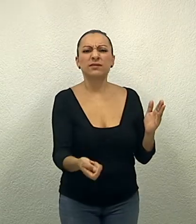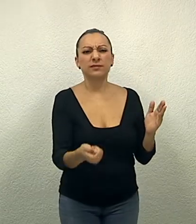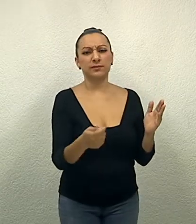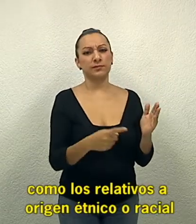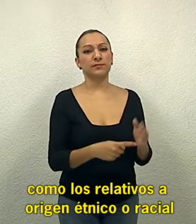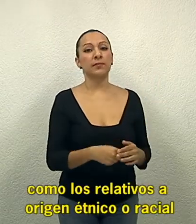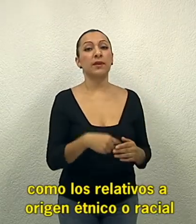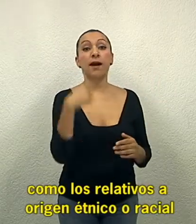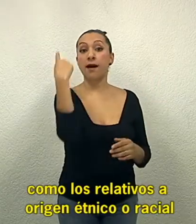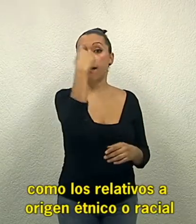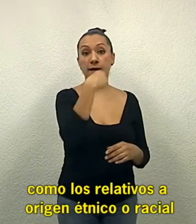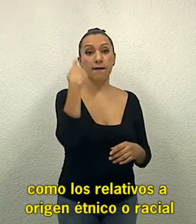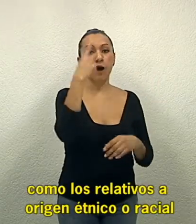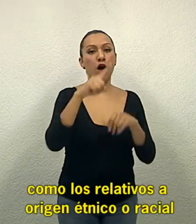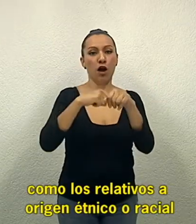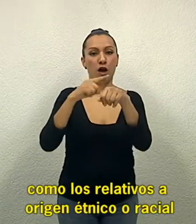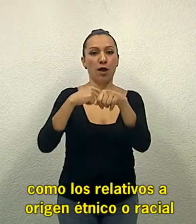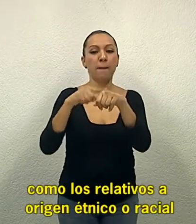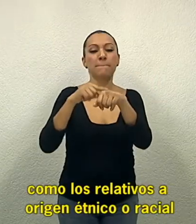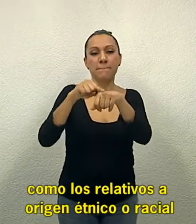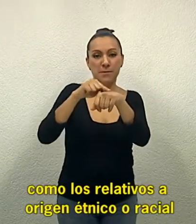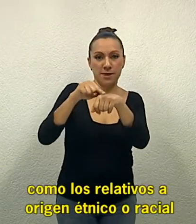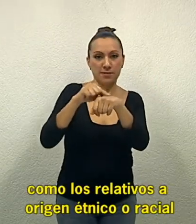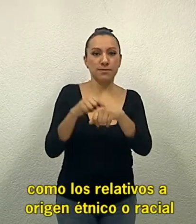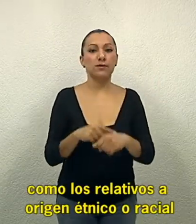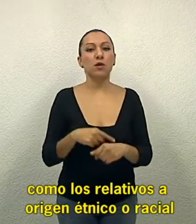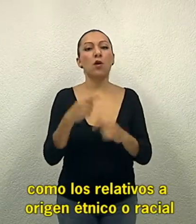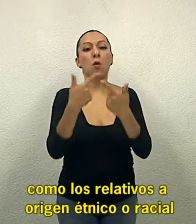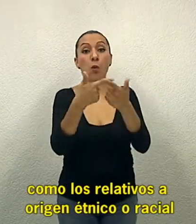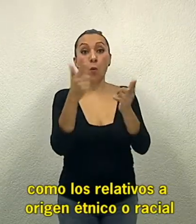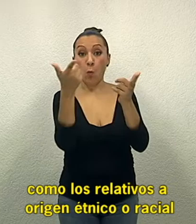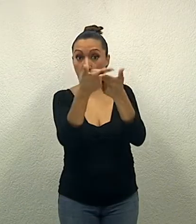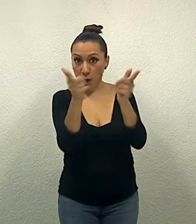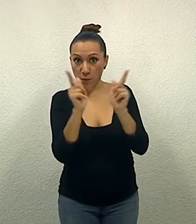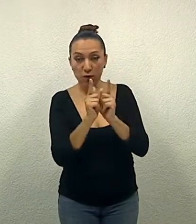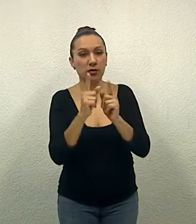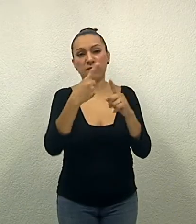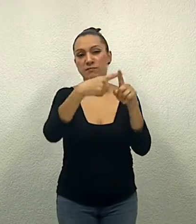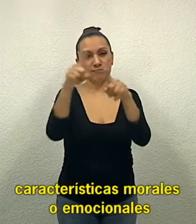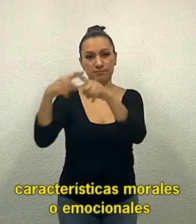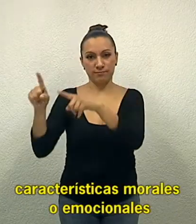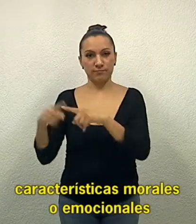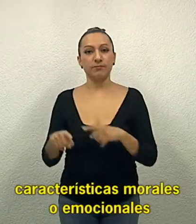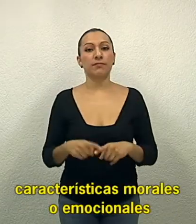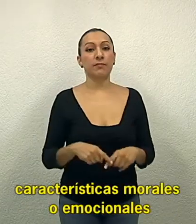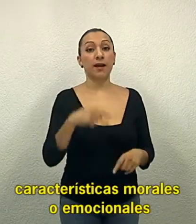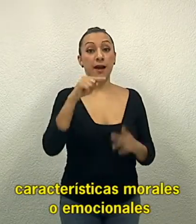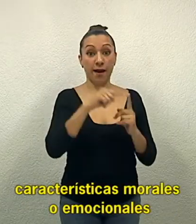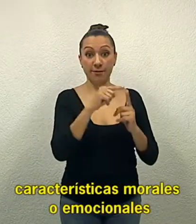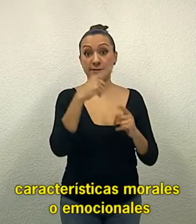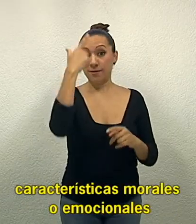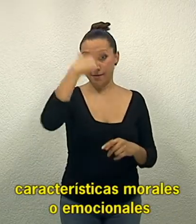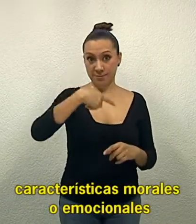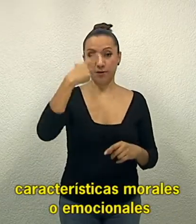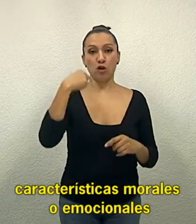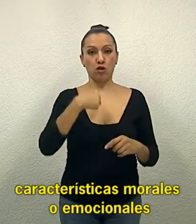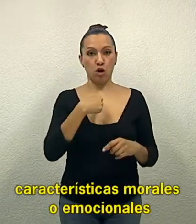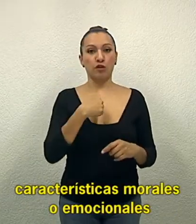como los relativos a origen étnico o racial características morales o emocionales